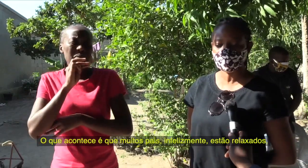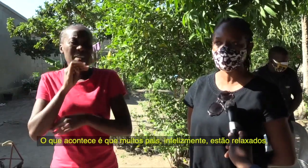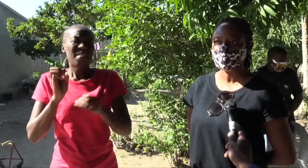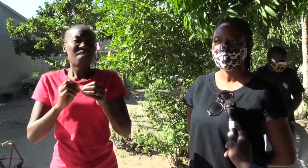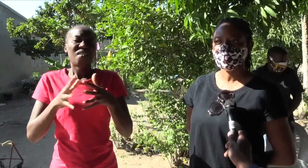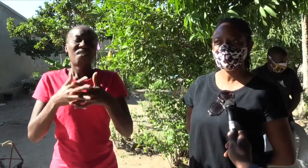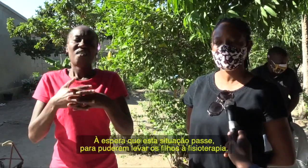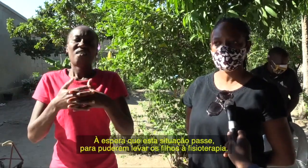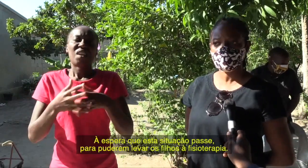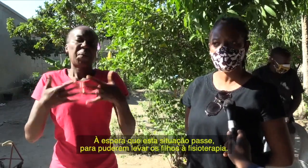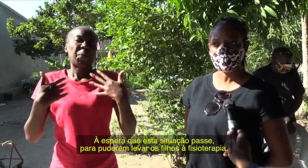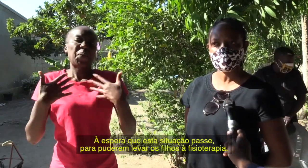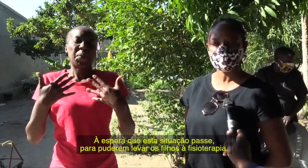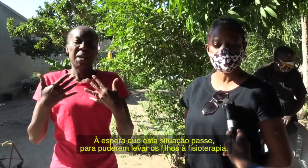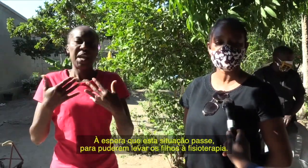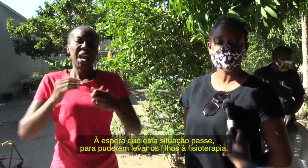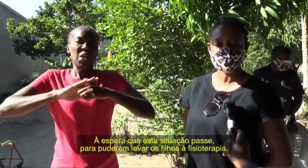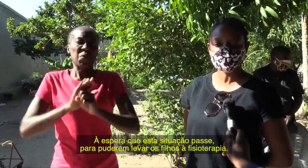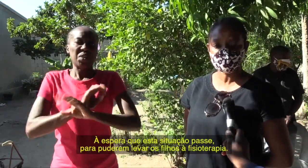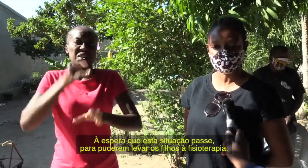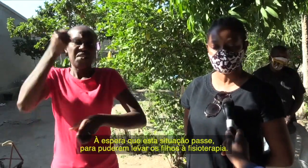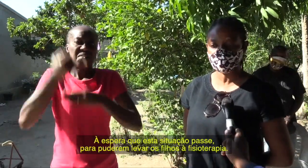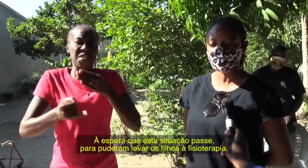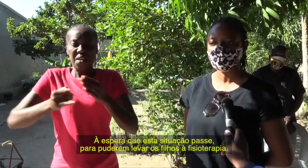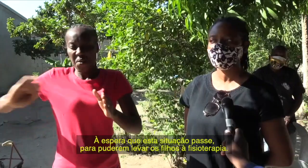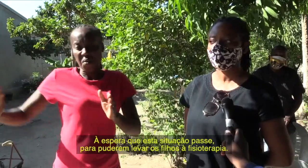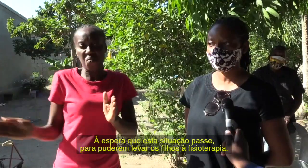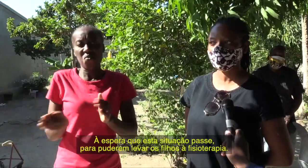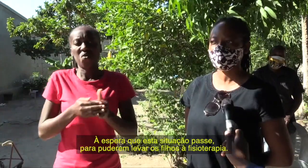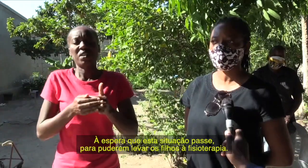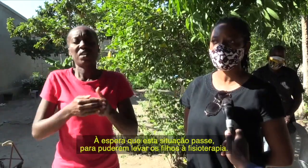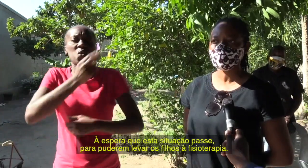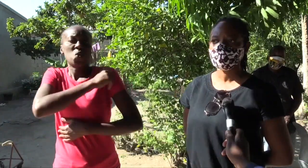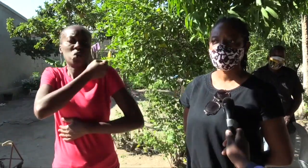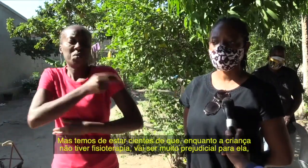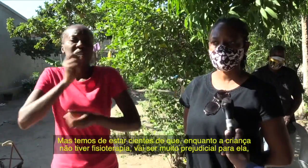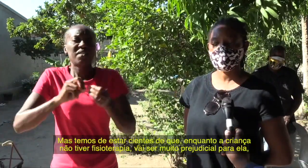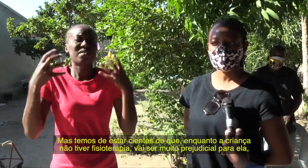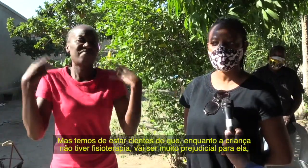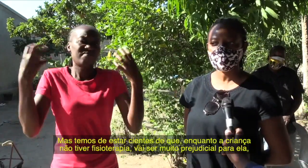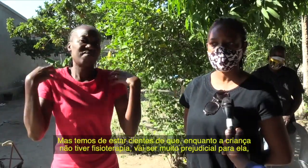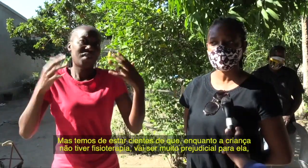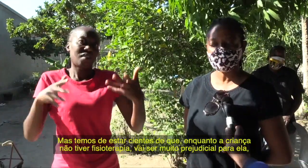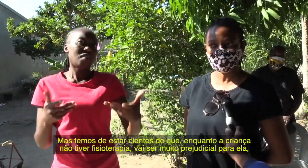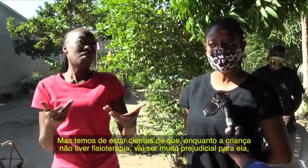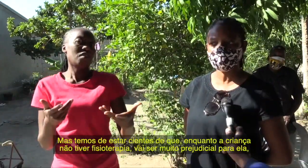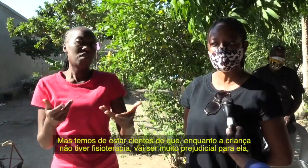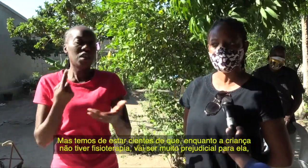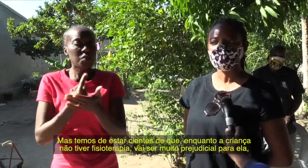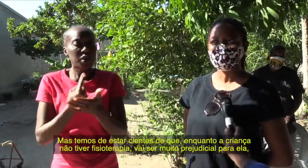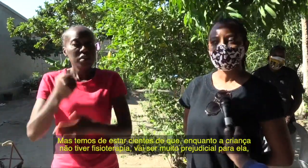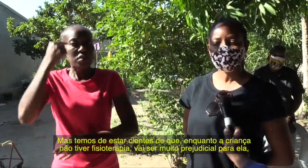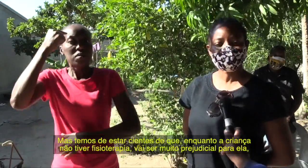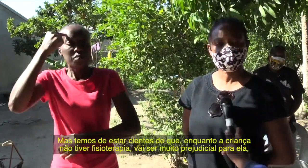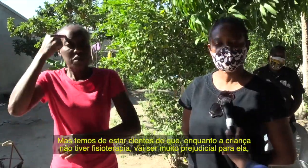relaxados à espera que esta situação passe para voltar a levar os filhos à fisioterapia mas depois nós temos que estar cientes